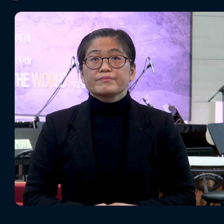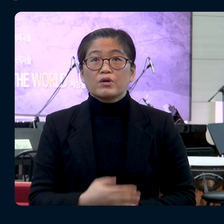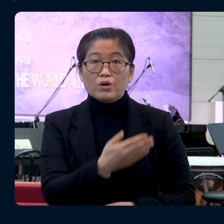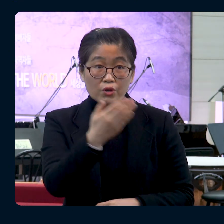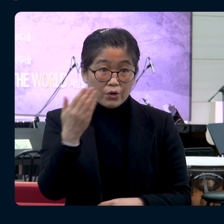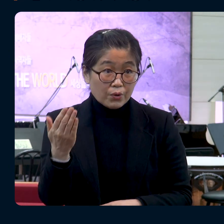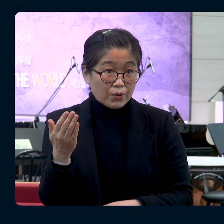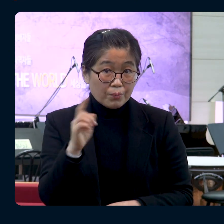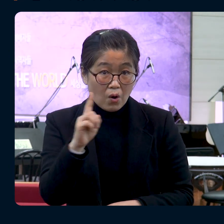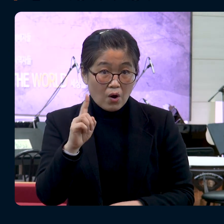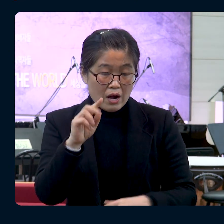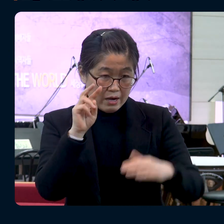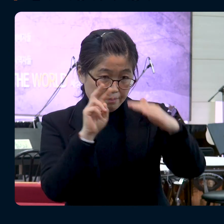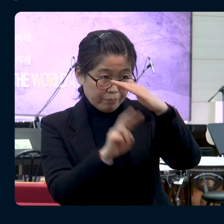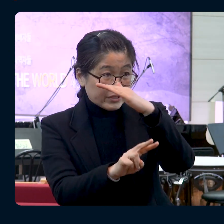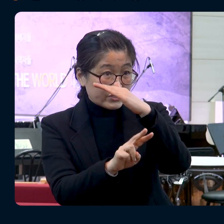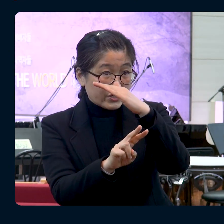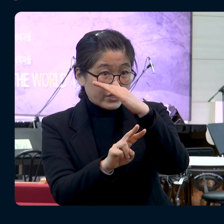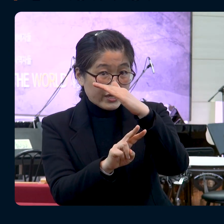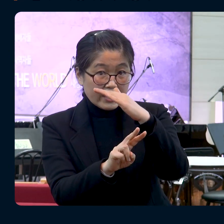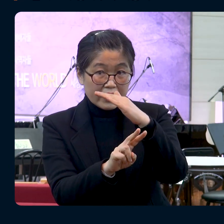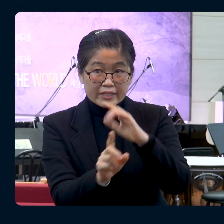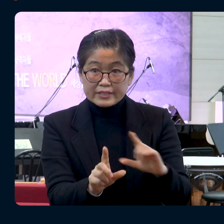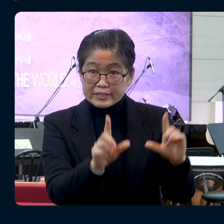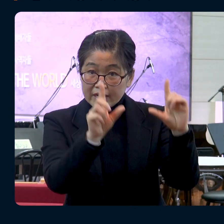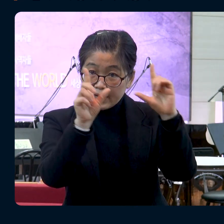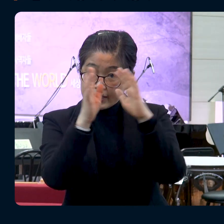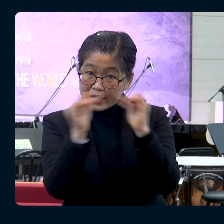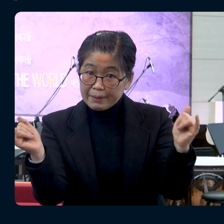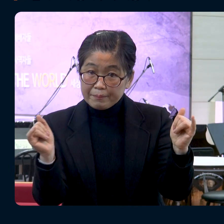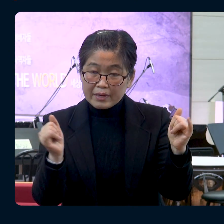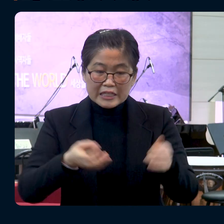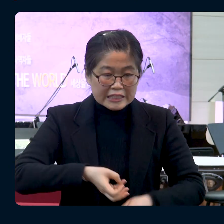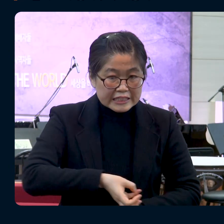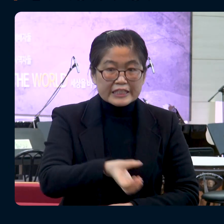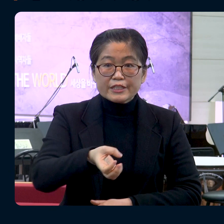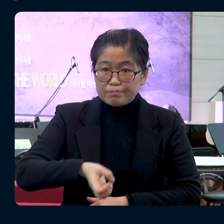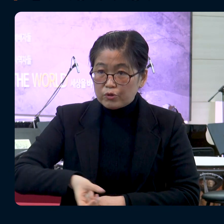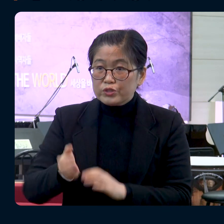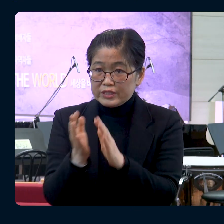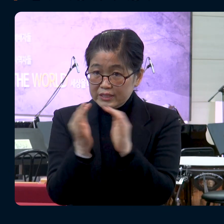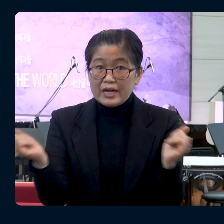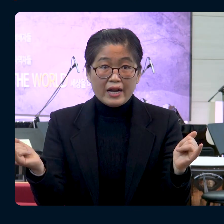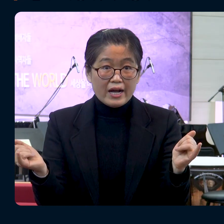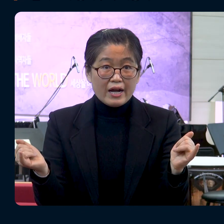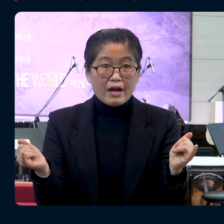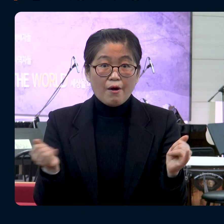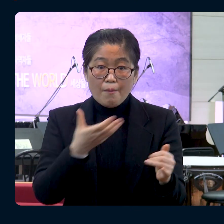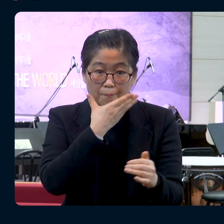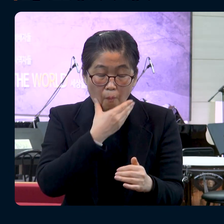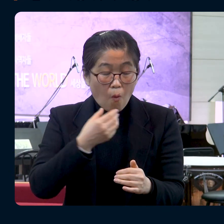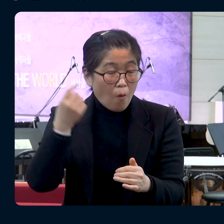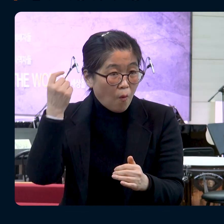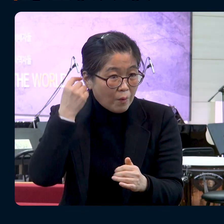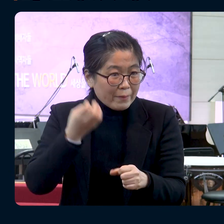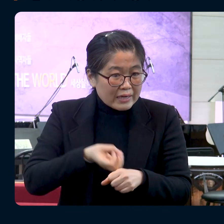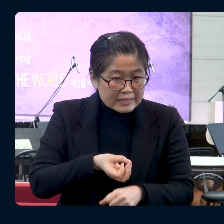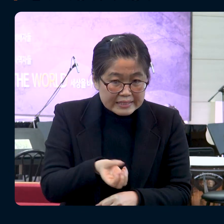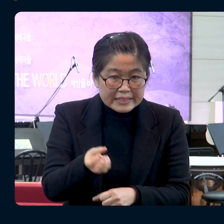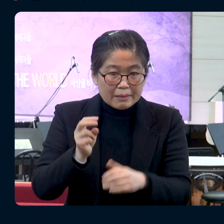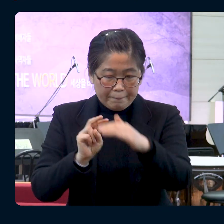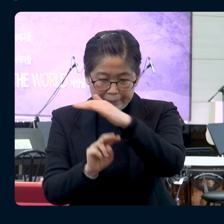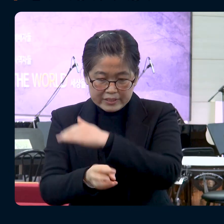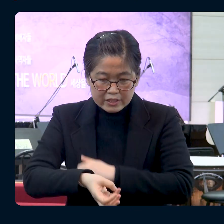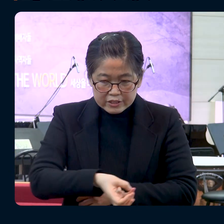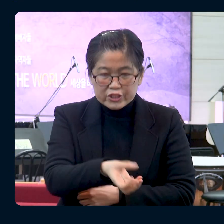거예요. 여러분, 그렇습니다. 비전의 삶은요, 씨를 뿌리는 거예요. 이미 우리가 받은 그 생명의 씨, 그 복음의 씨를 갖다가,